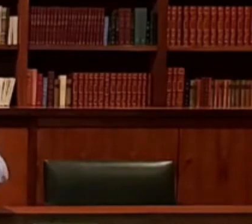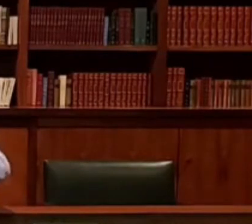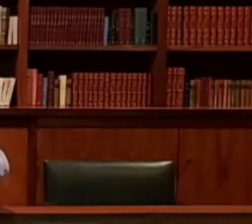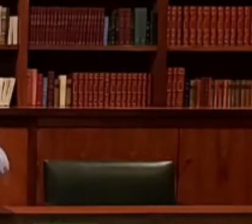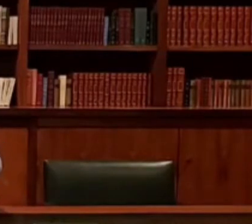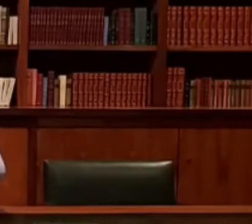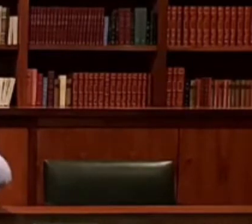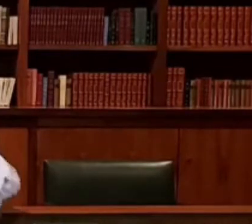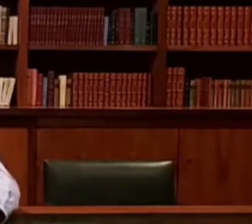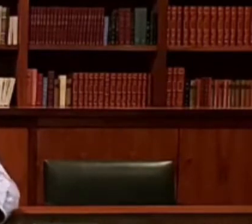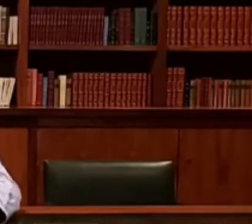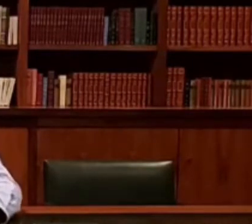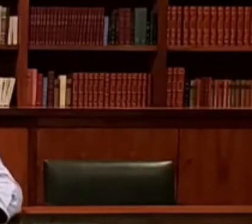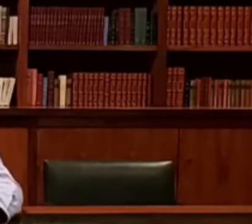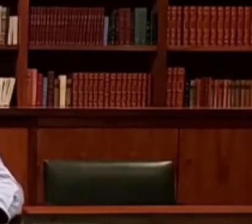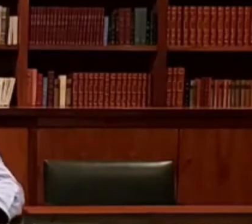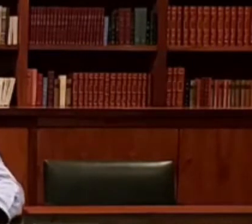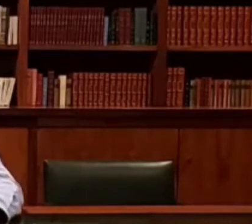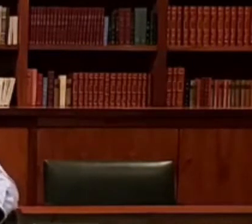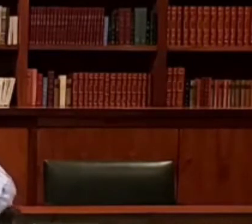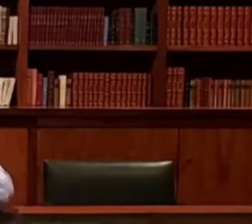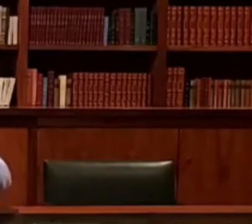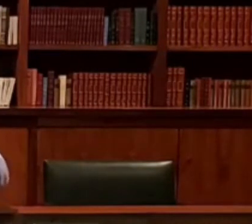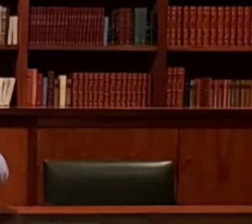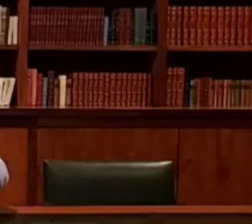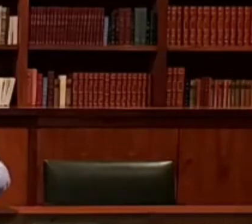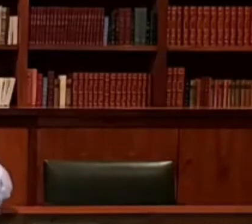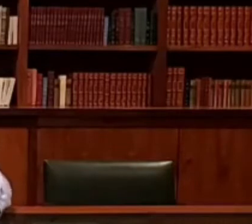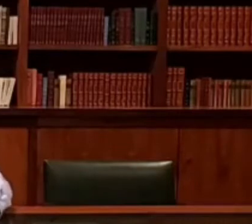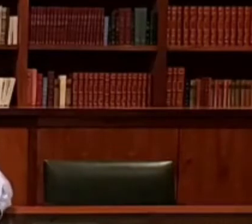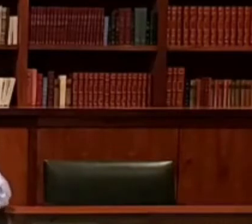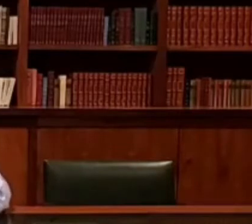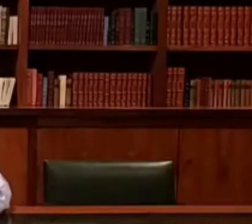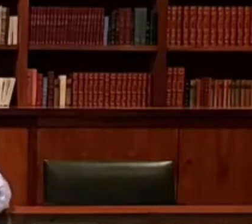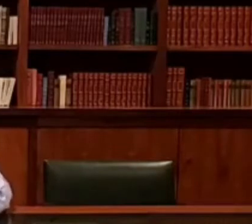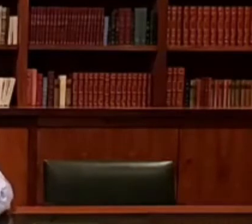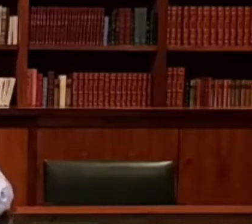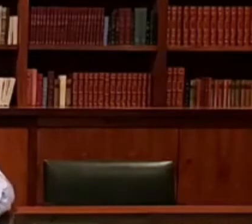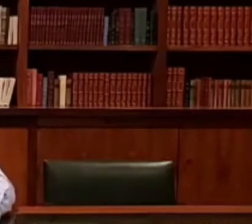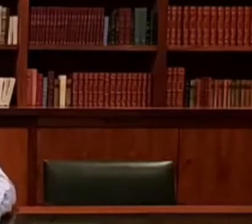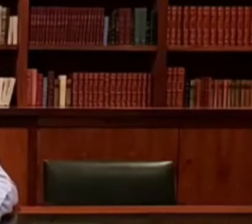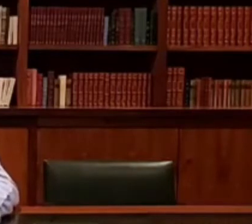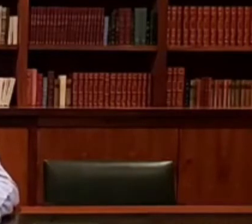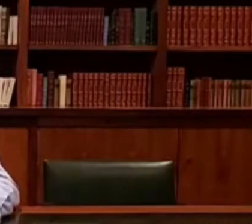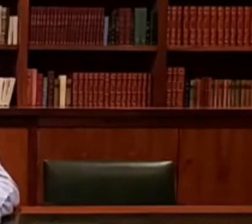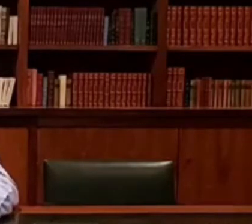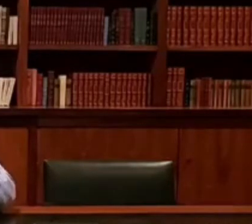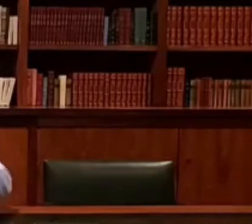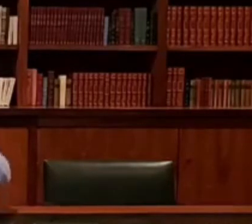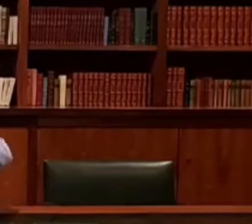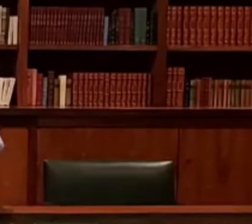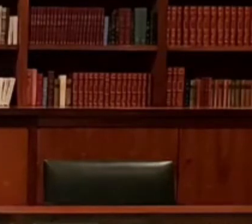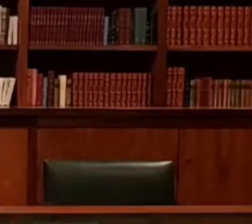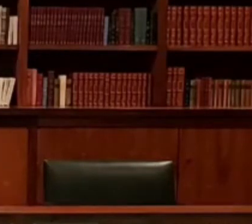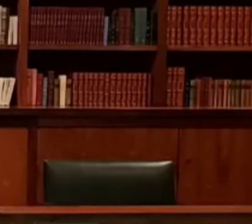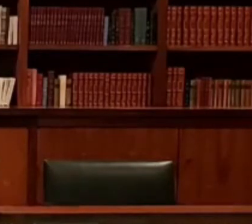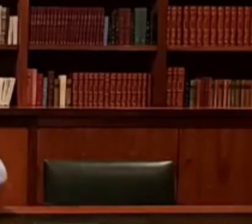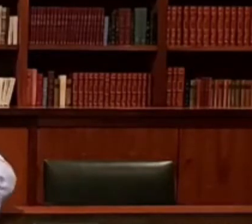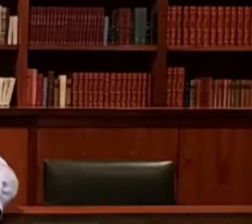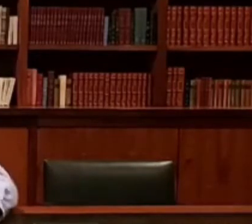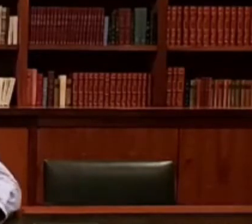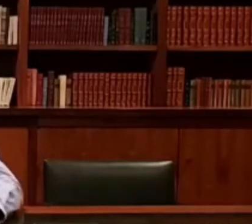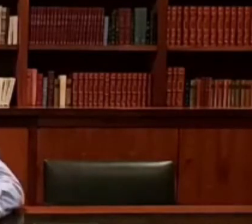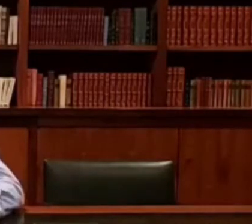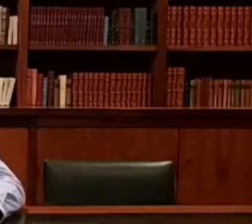Santos, Guarajás e São Vicente, se colocou à disposição e no mesmo dia também, ou melhor, no dia seguinte, o nosso secretário de Defesa Civil foi